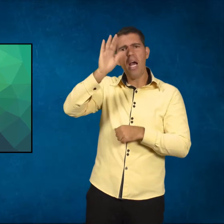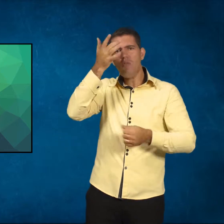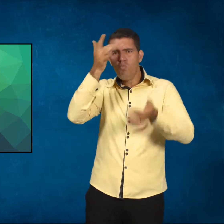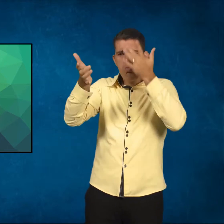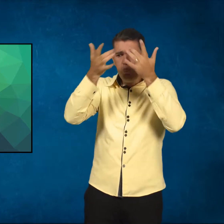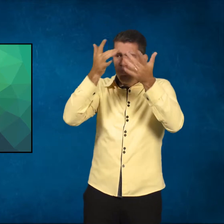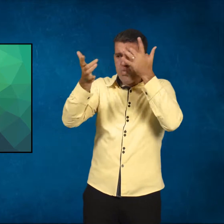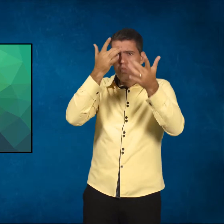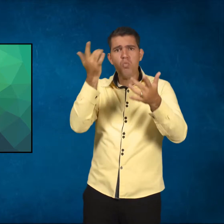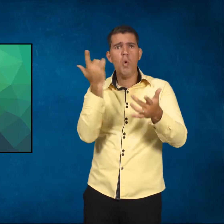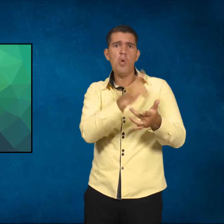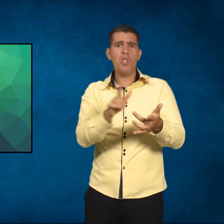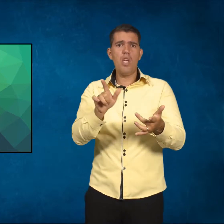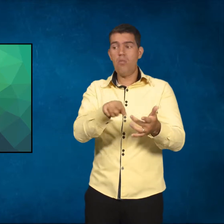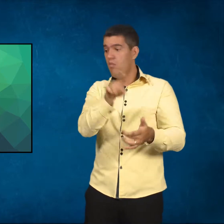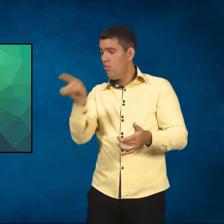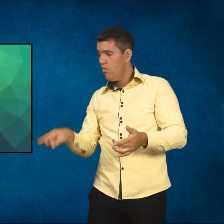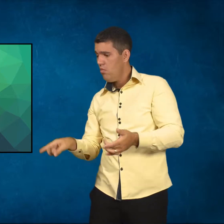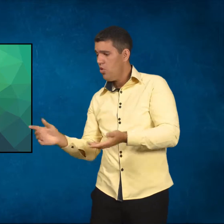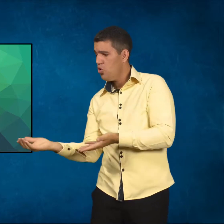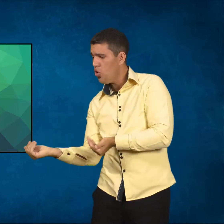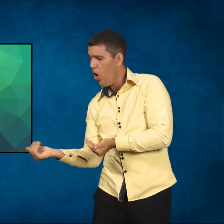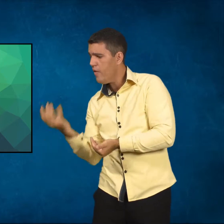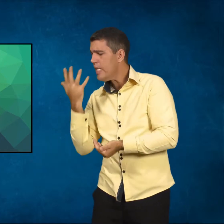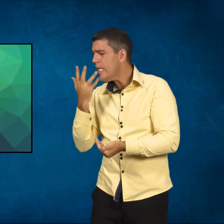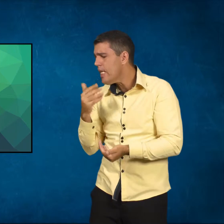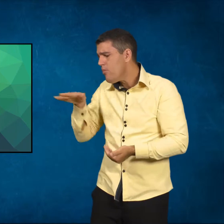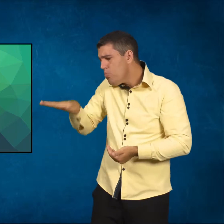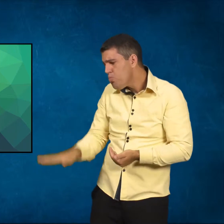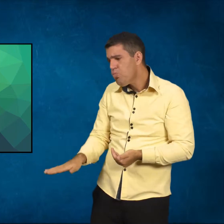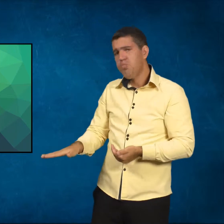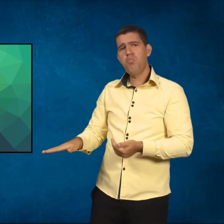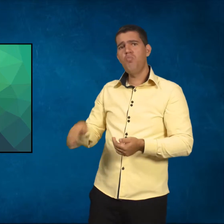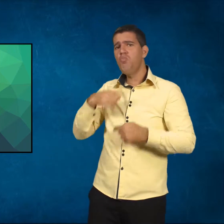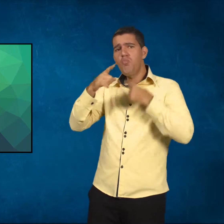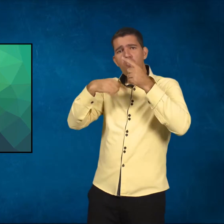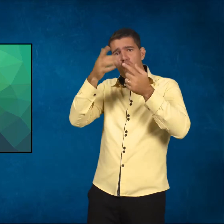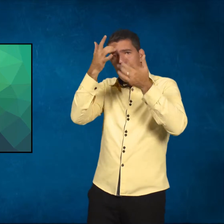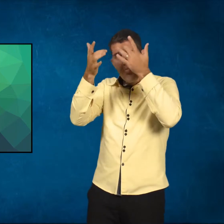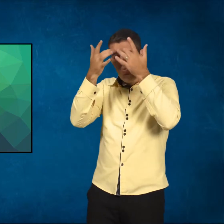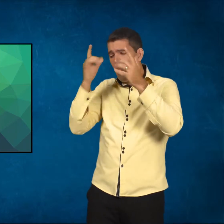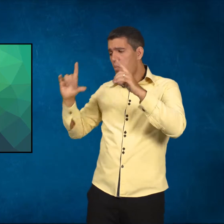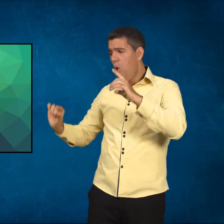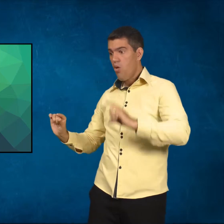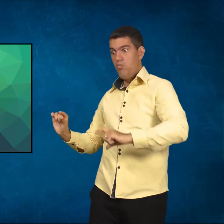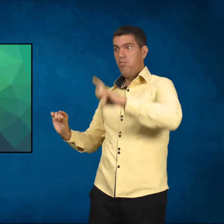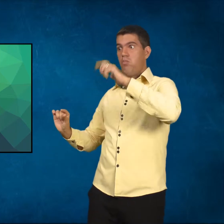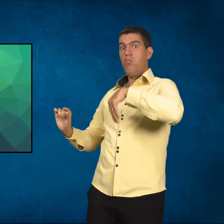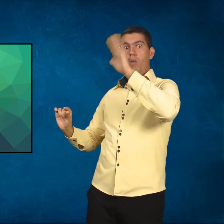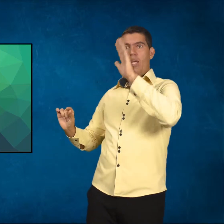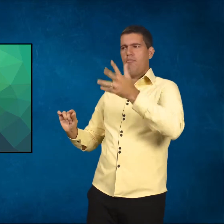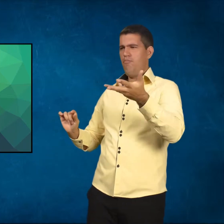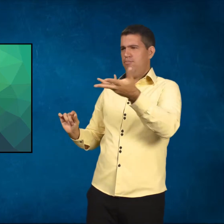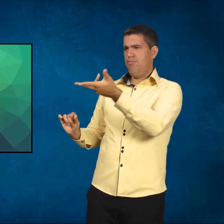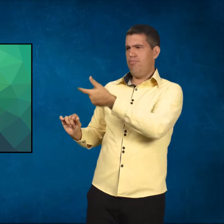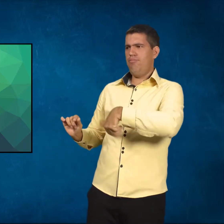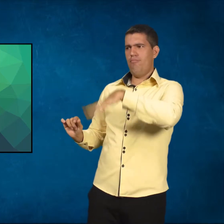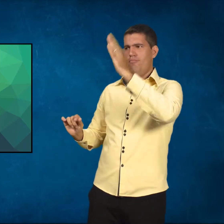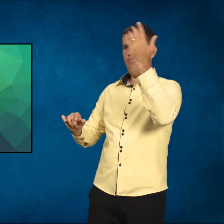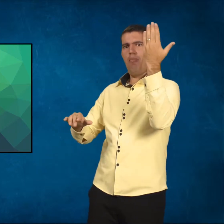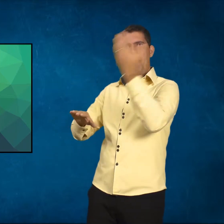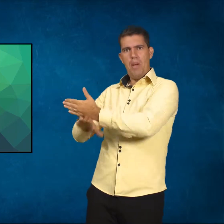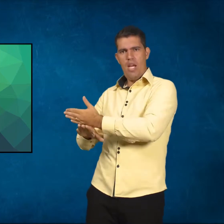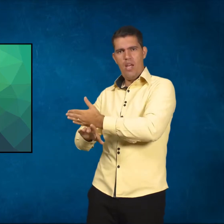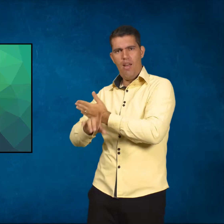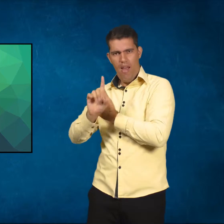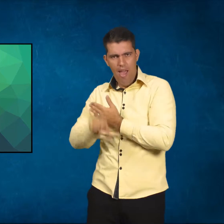né, do que uma criança mais nova. Como se ela tivesse aperfeiçoado a habilidade de memorizar. Mas não é isso que acontece.